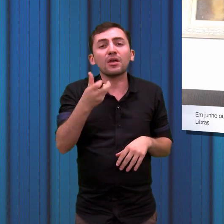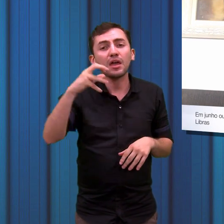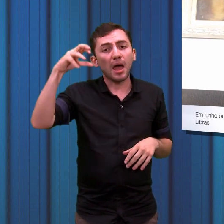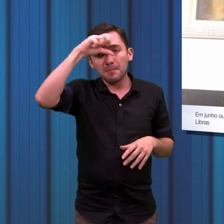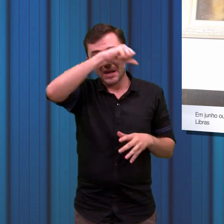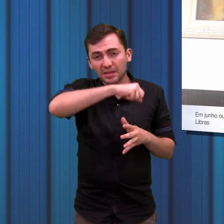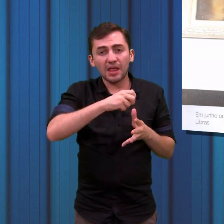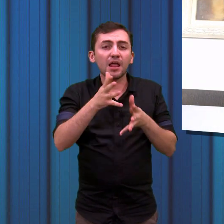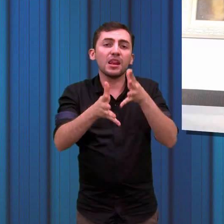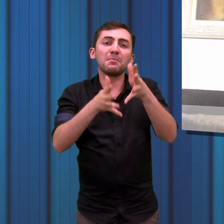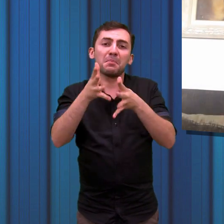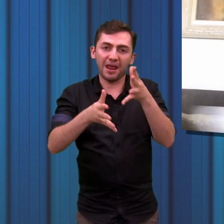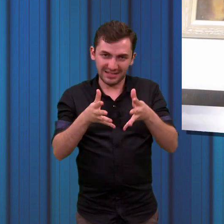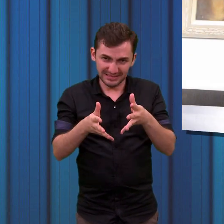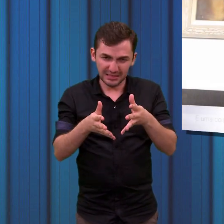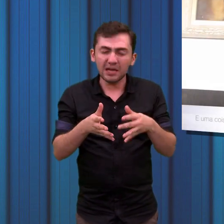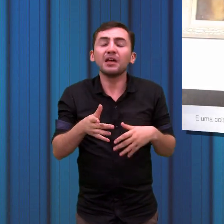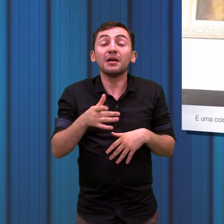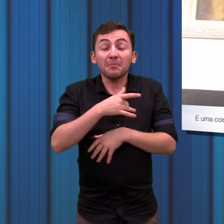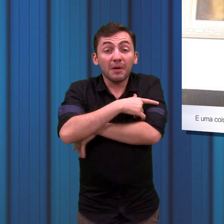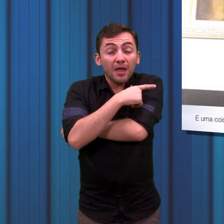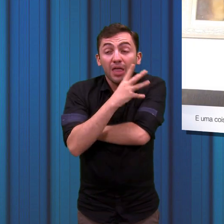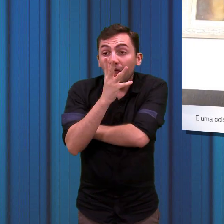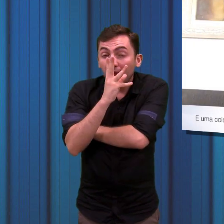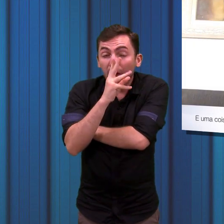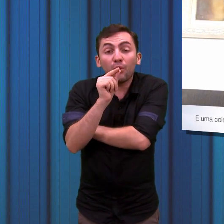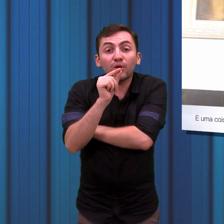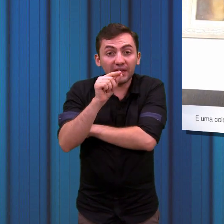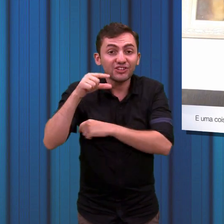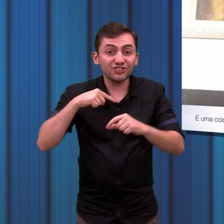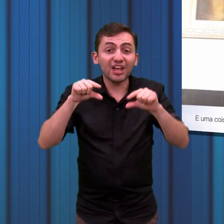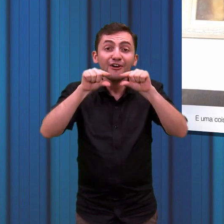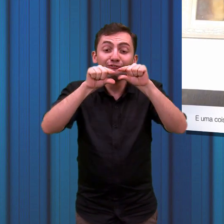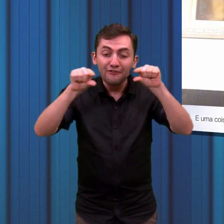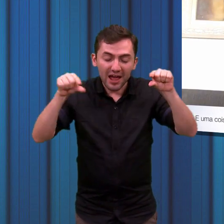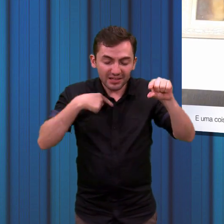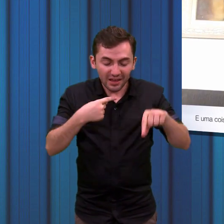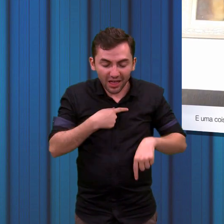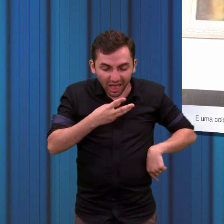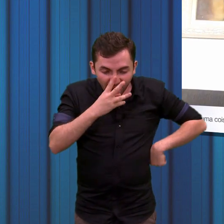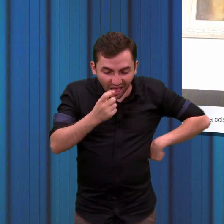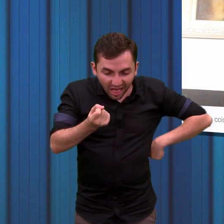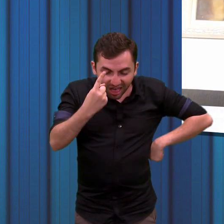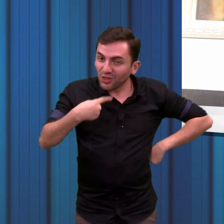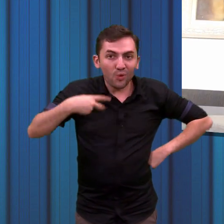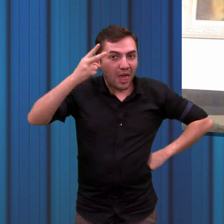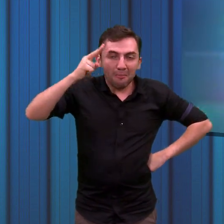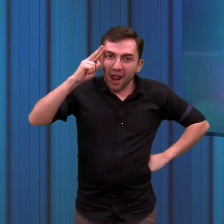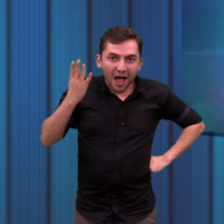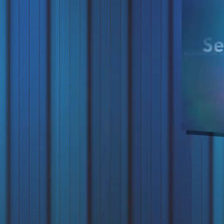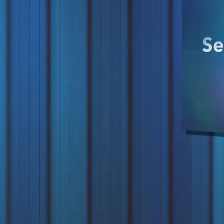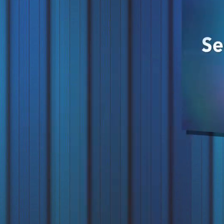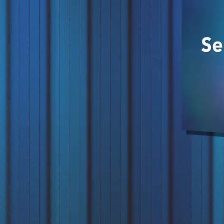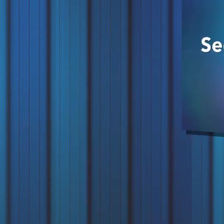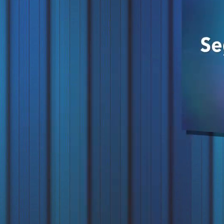falando que eu queria aprender Libras. E uma coisa que me chamou a atenção foi uma frase que eu escrevi que nem eu lembrava.